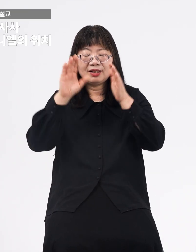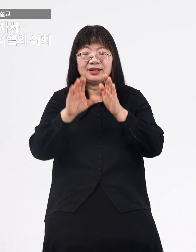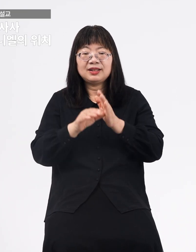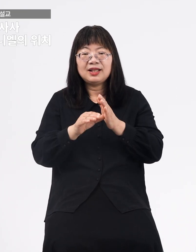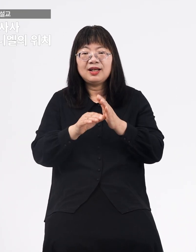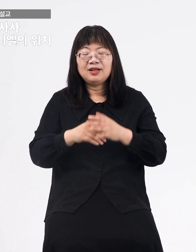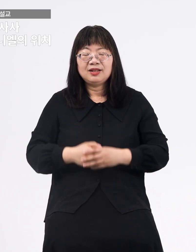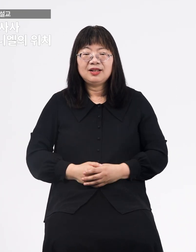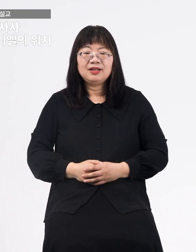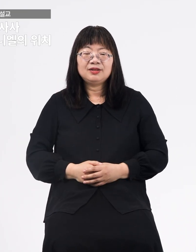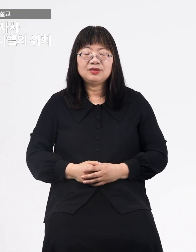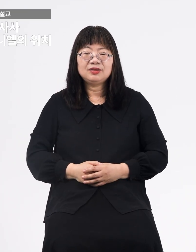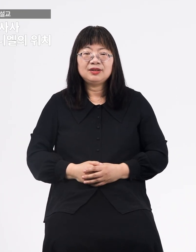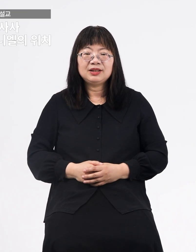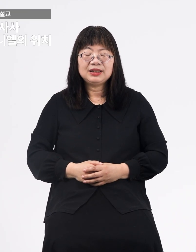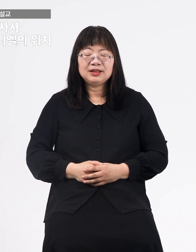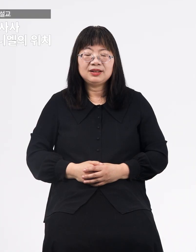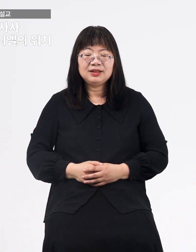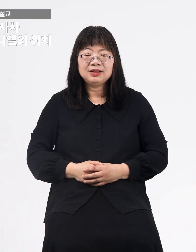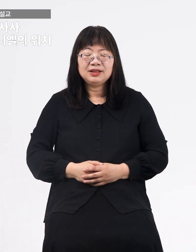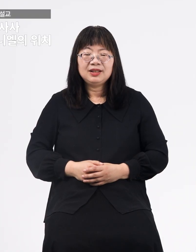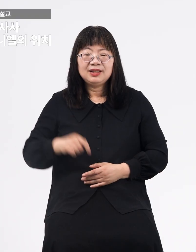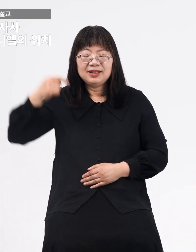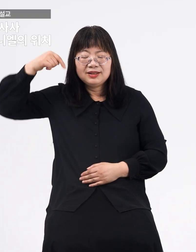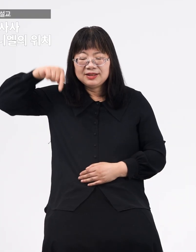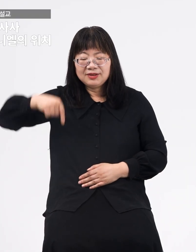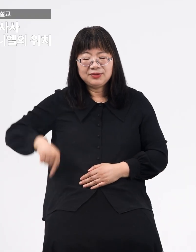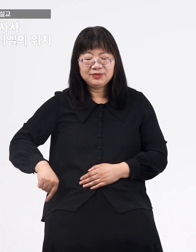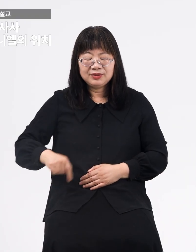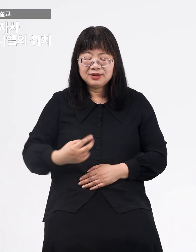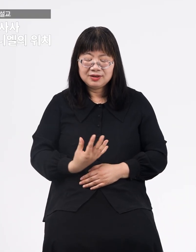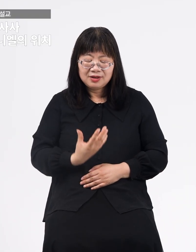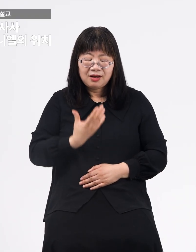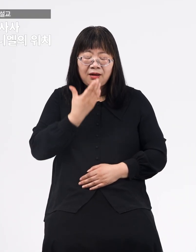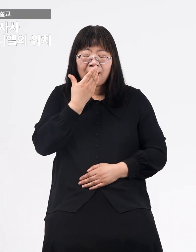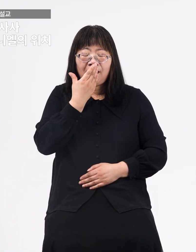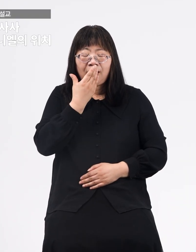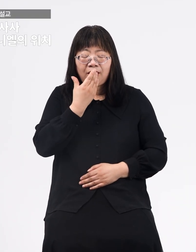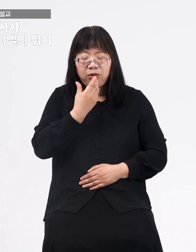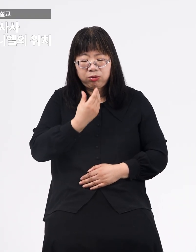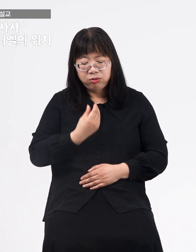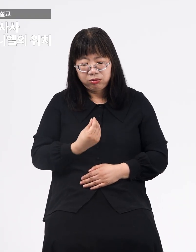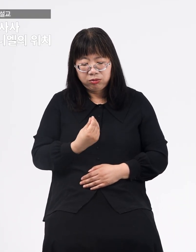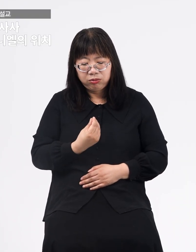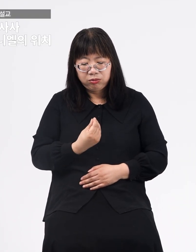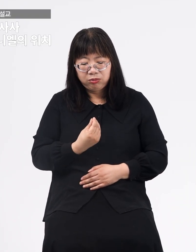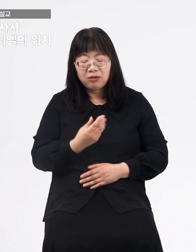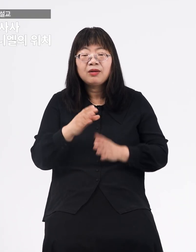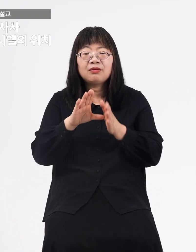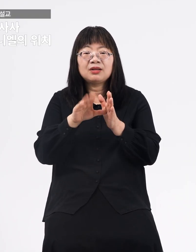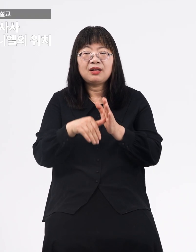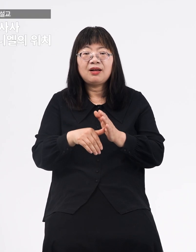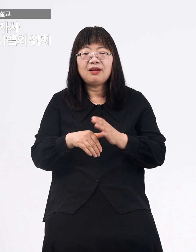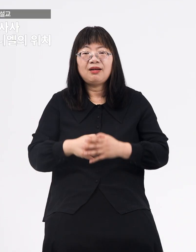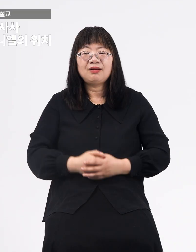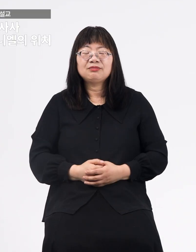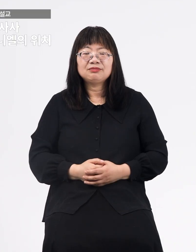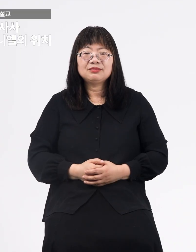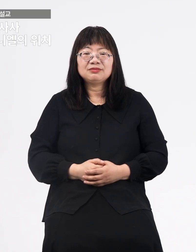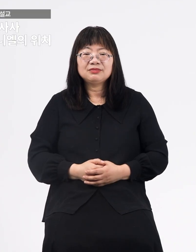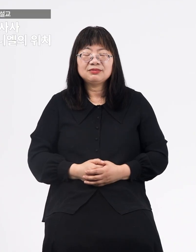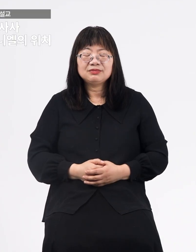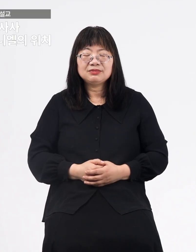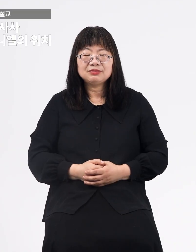기쁜 한숨 내쉴 때 그런 풍경 보시며